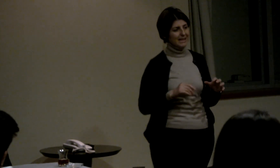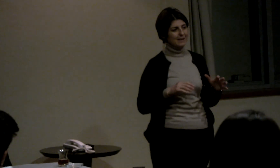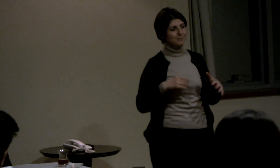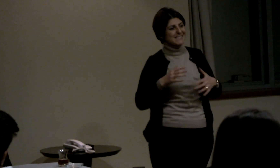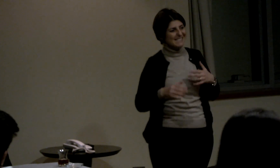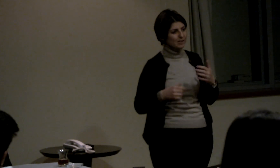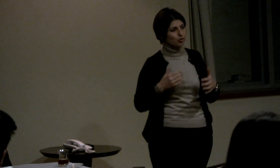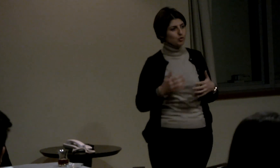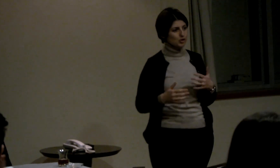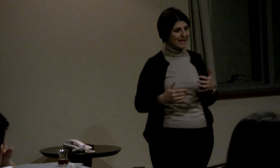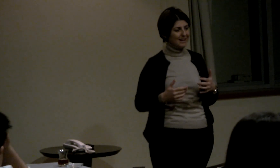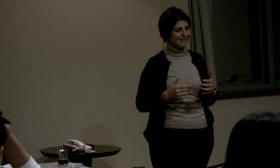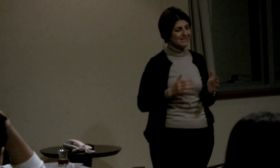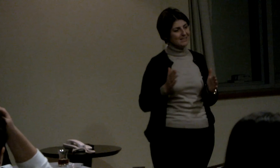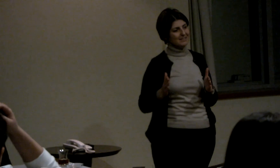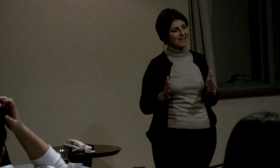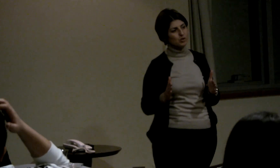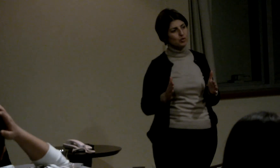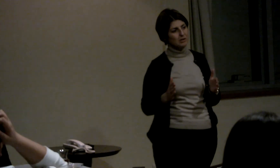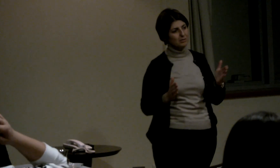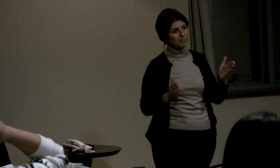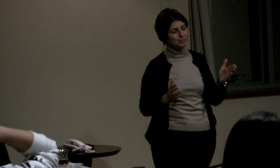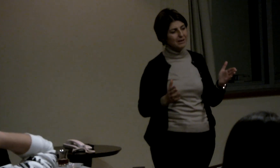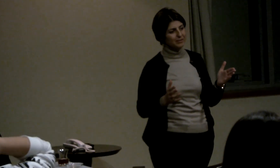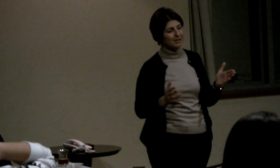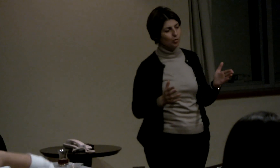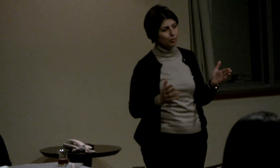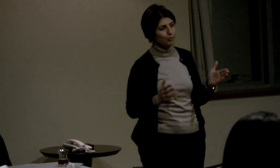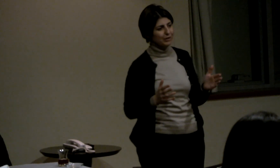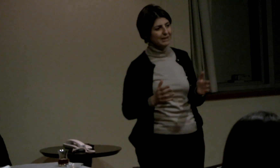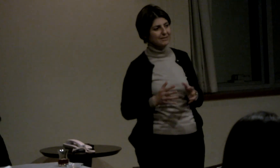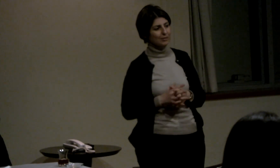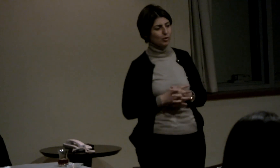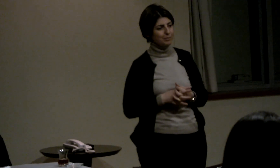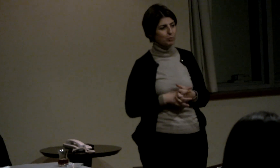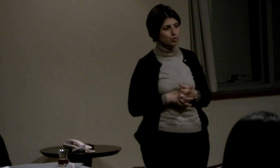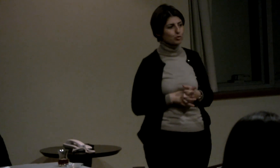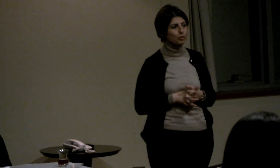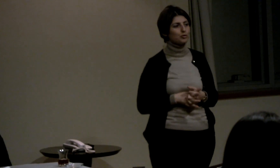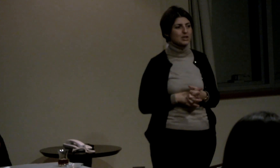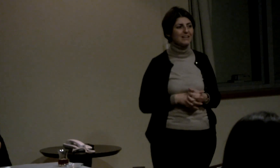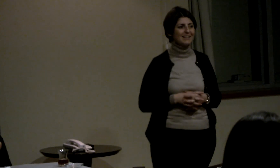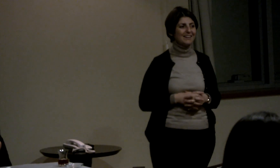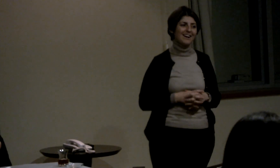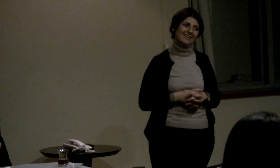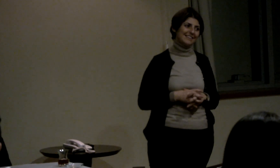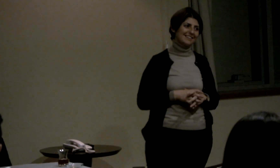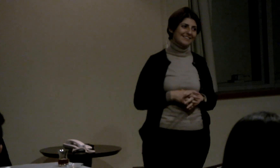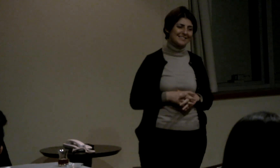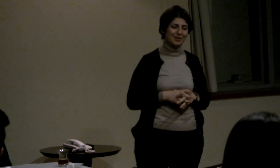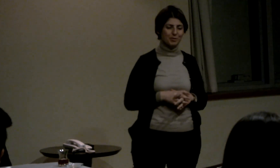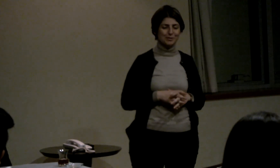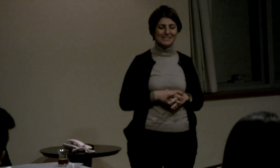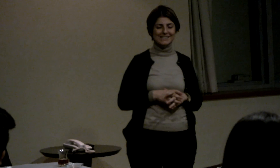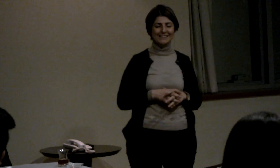çok ısınıyoruz ya. Isındıktan sonra bir hafta 10 gün falan öyle bir boşluk olunca haliyle şey oldu sizlere.